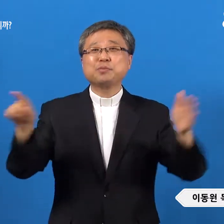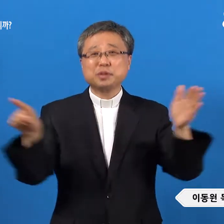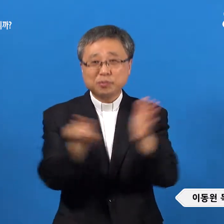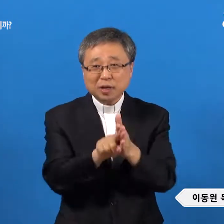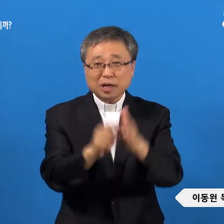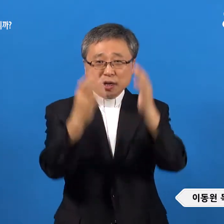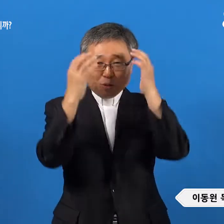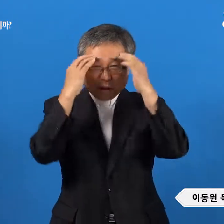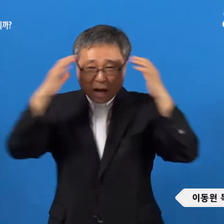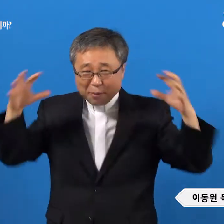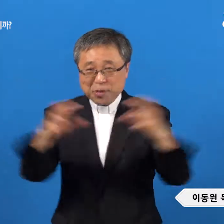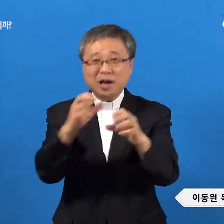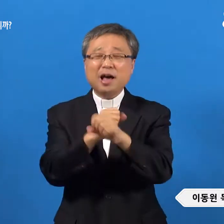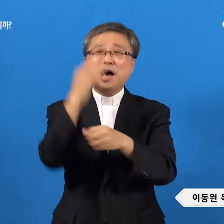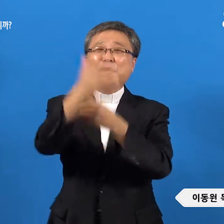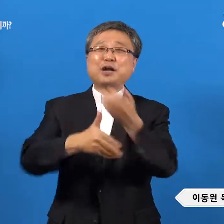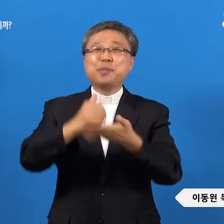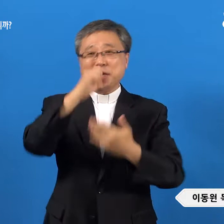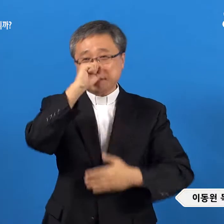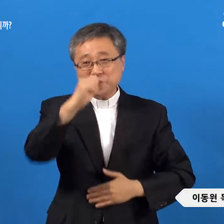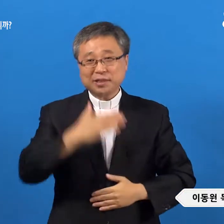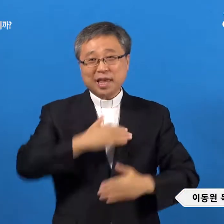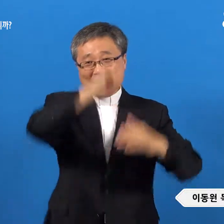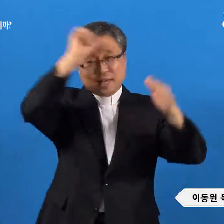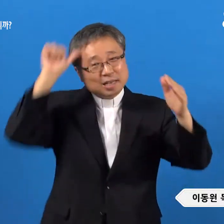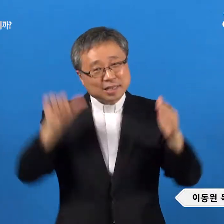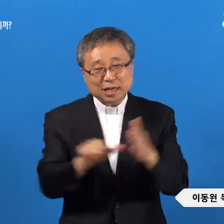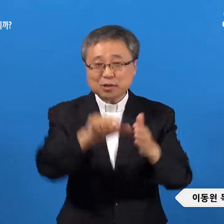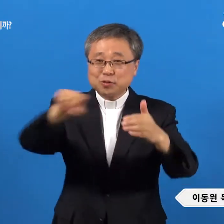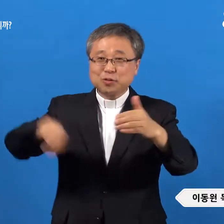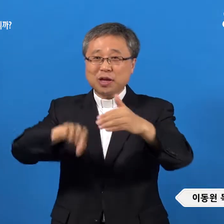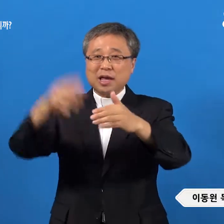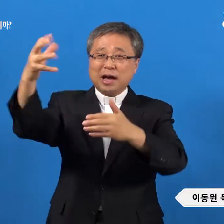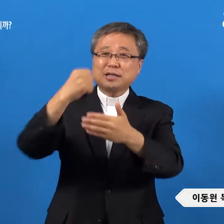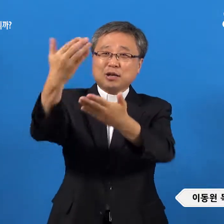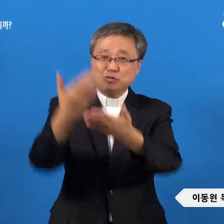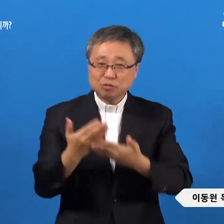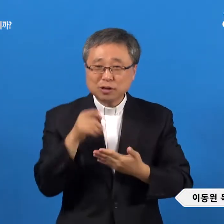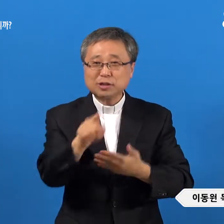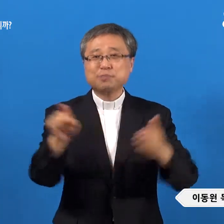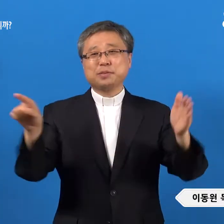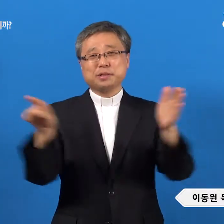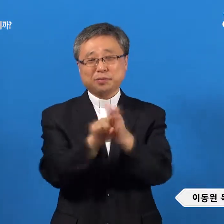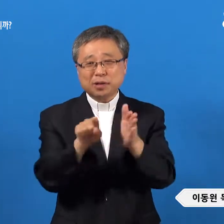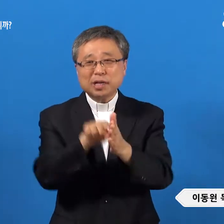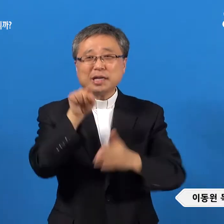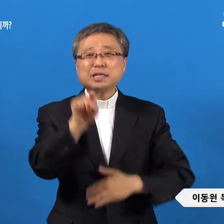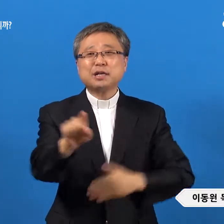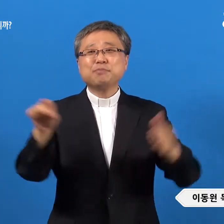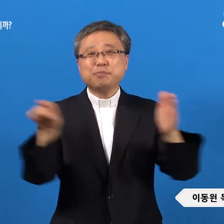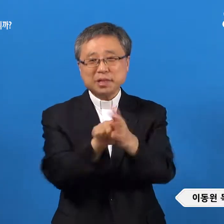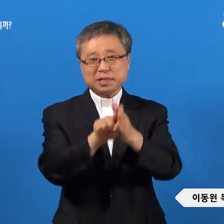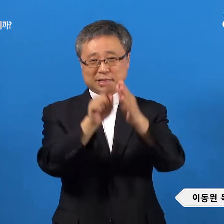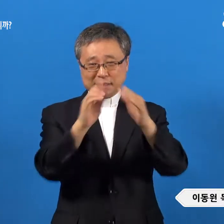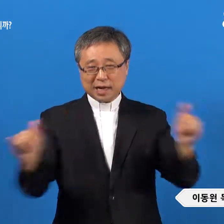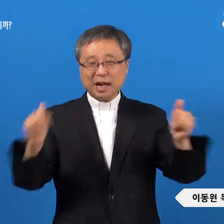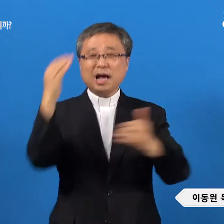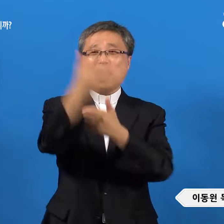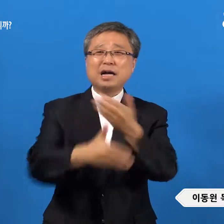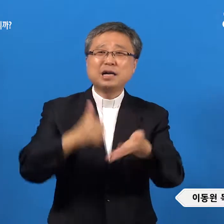고난이 합력하여 하나님의 선을 내 인생 속에 가져다 줄 것을 믿습니다. 이것을 믿는 사람, 하나님의